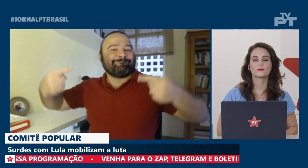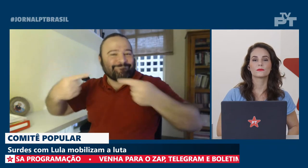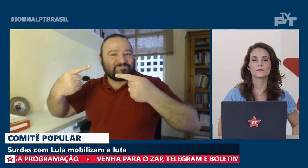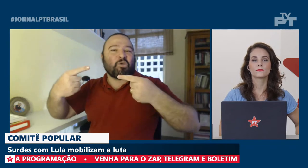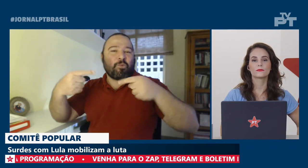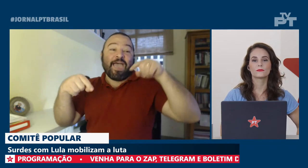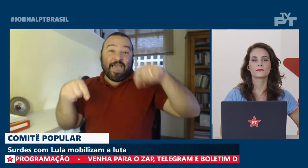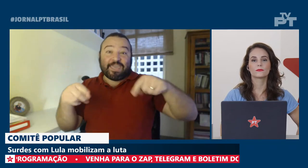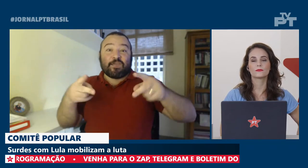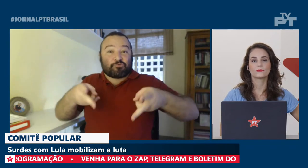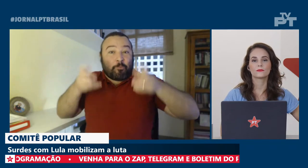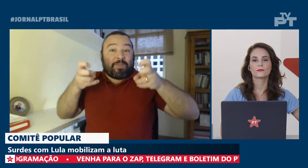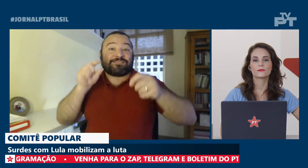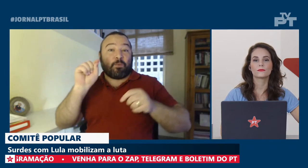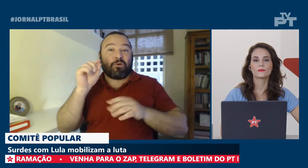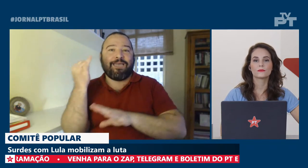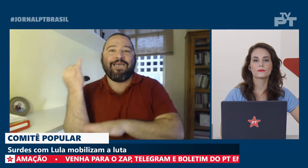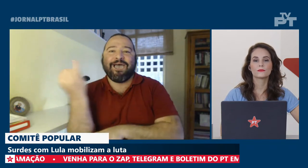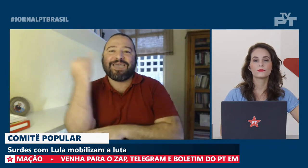STF. Mas aqui...